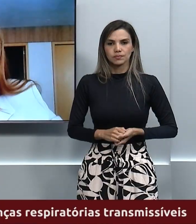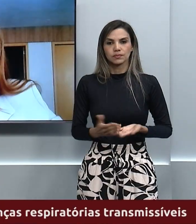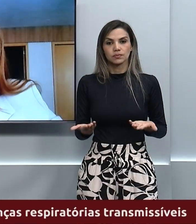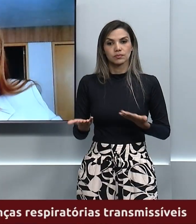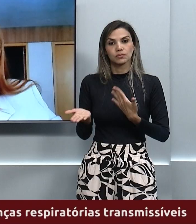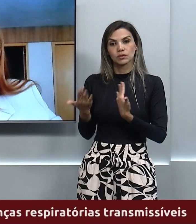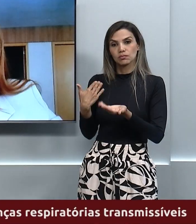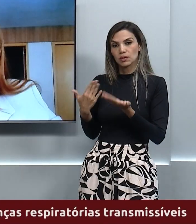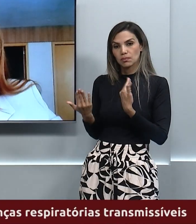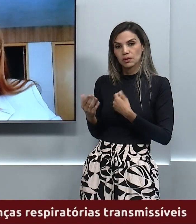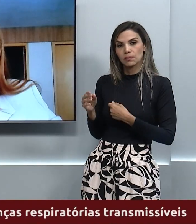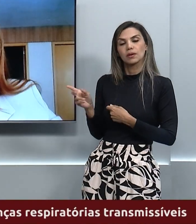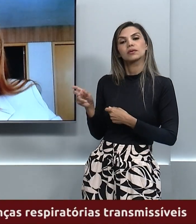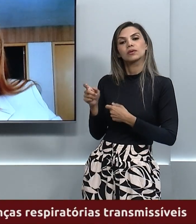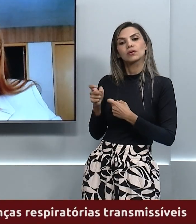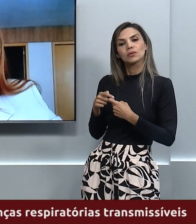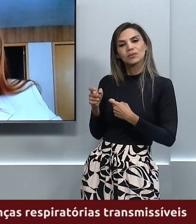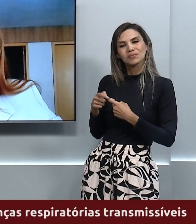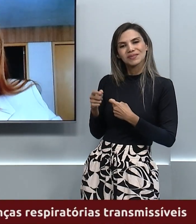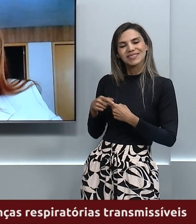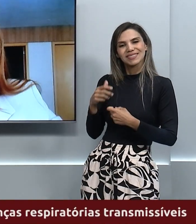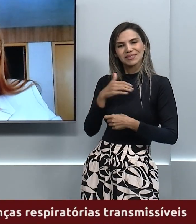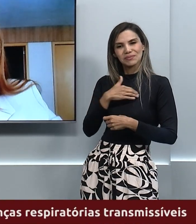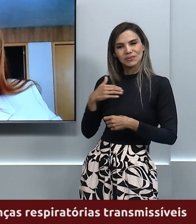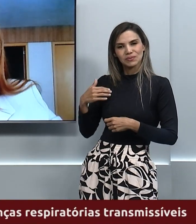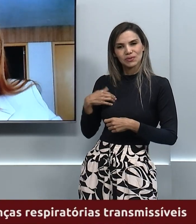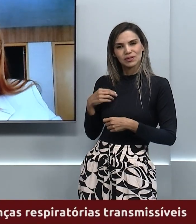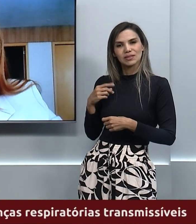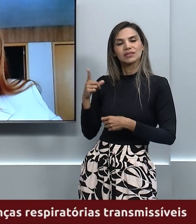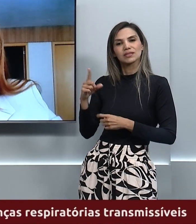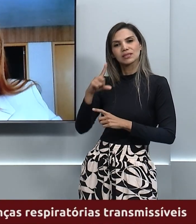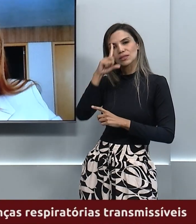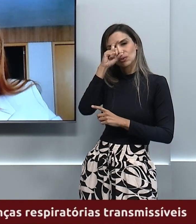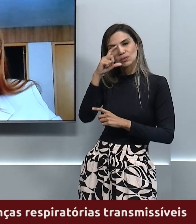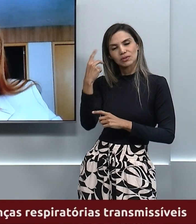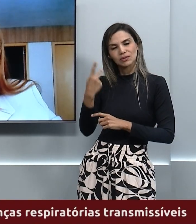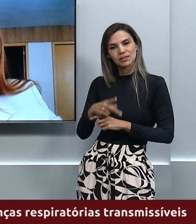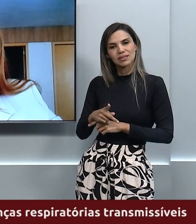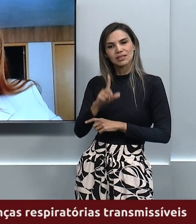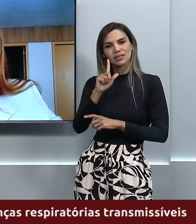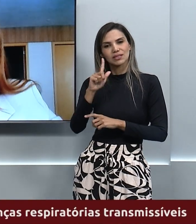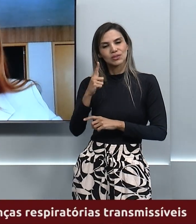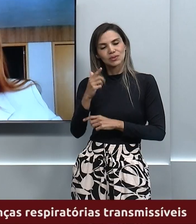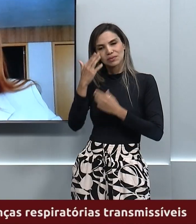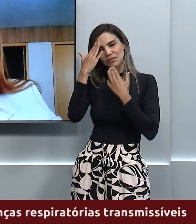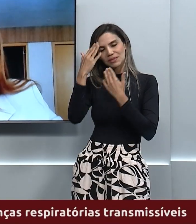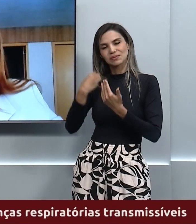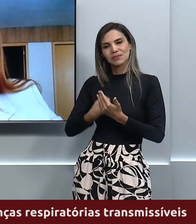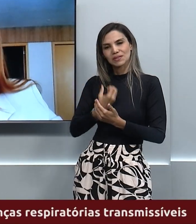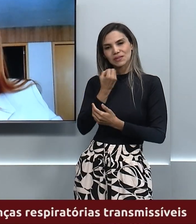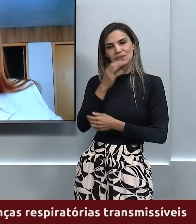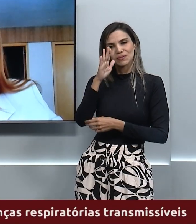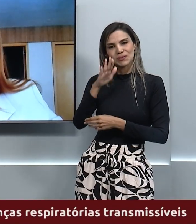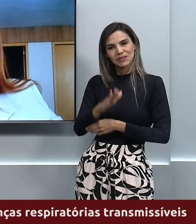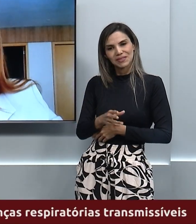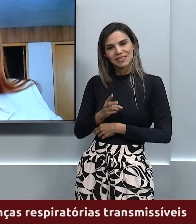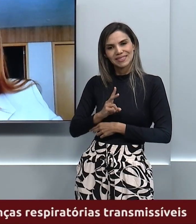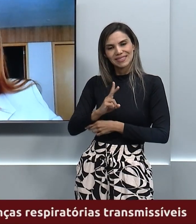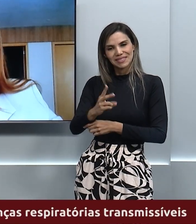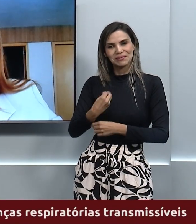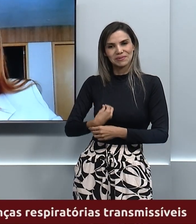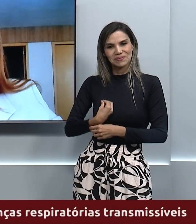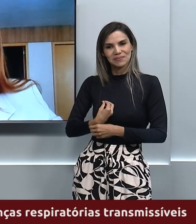a médica pneumologista do Einstein Goiânia, Fernanda Ribeiro. Muito obrigada pela sua presença, doutora. Boa tarde, seja sempre